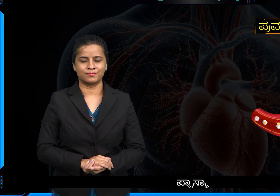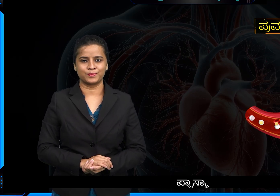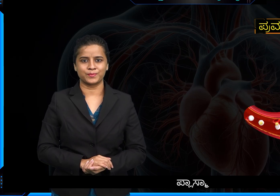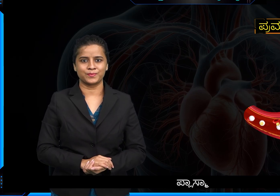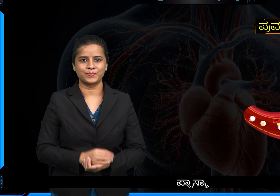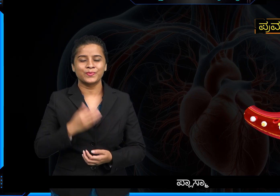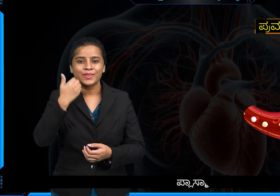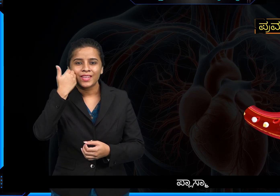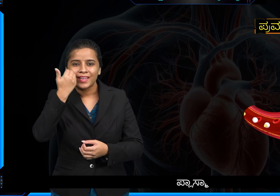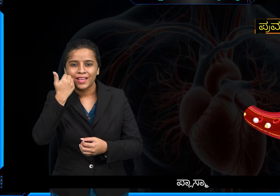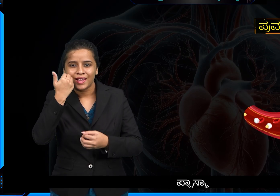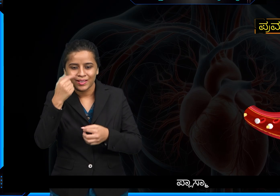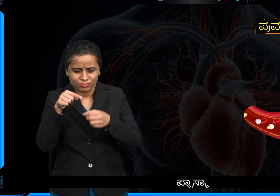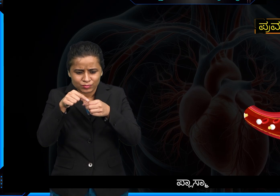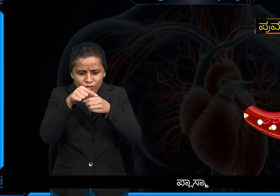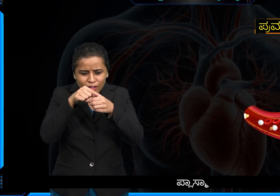ಪ್ಲಾಸ್ಮಾ,